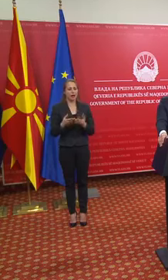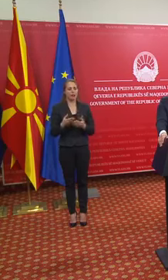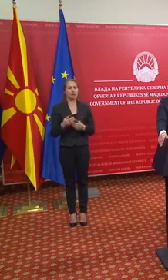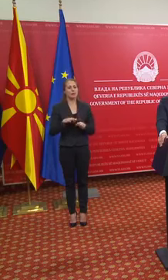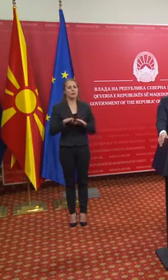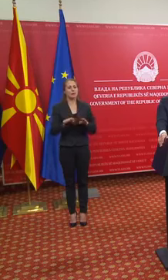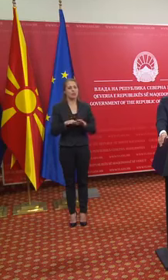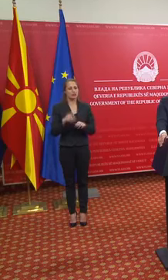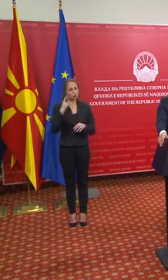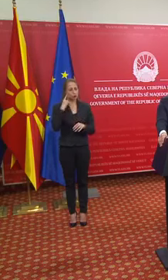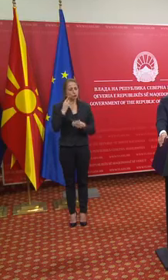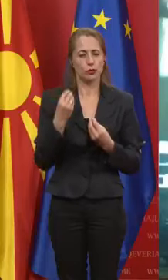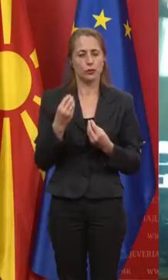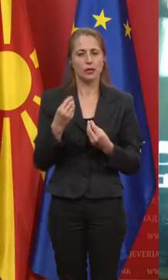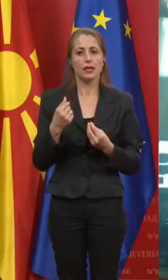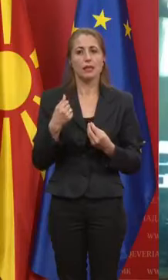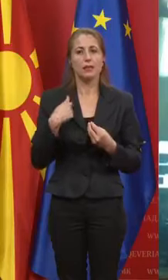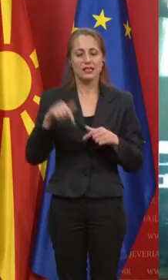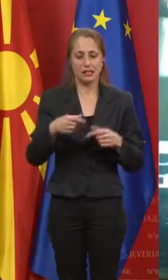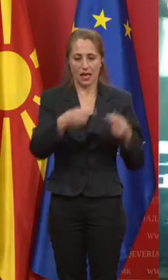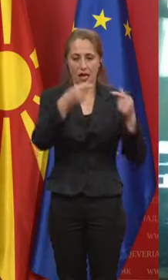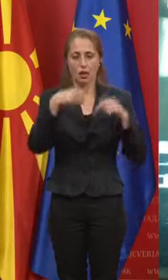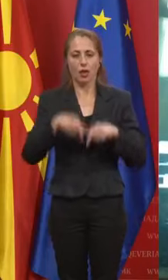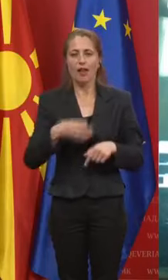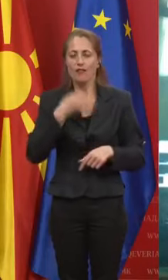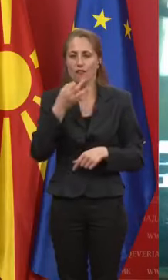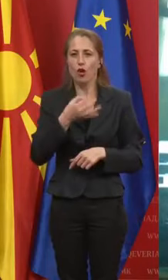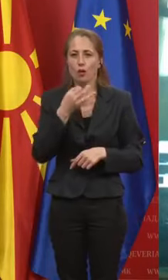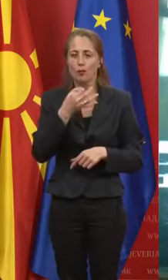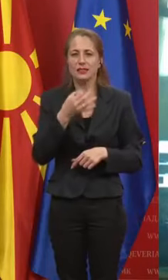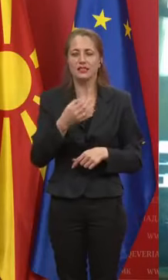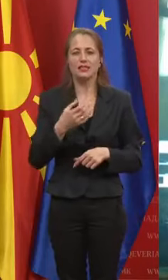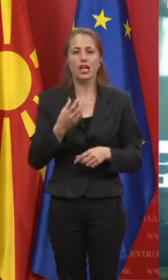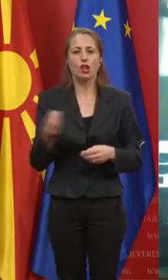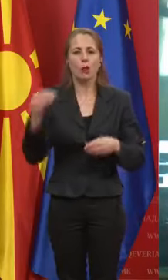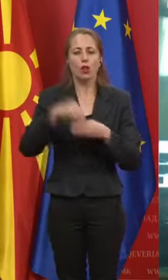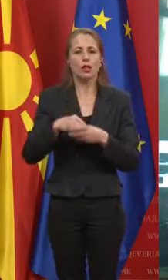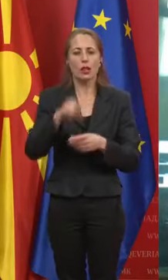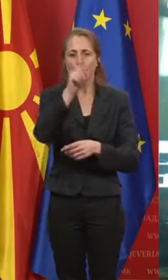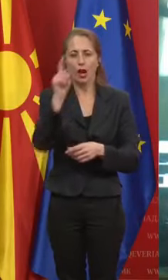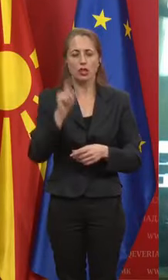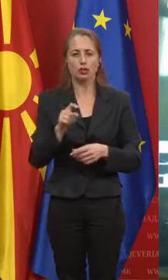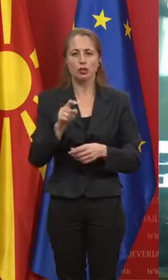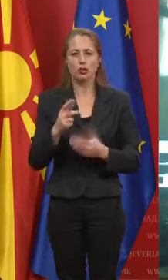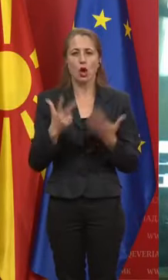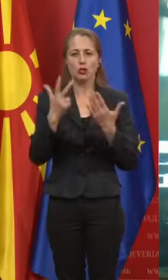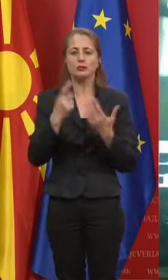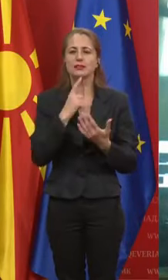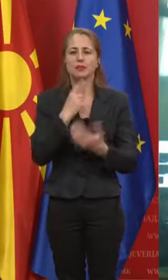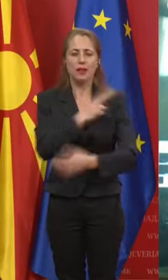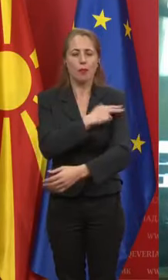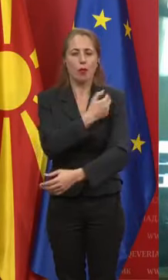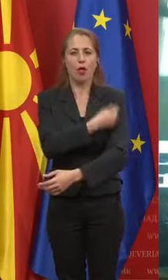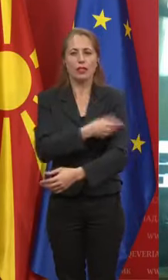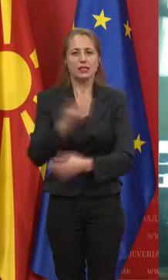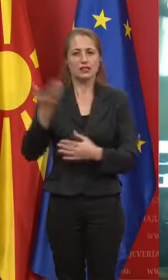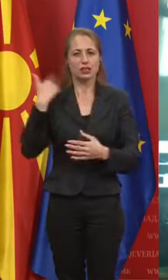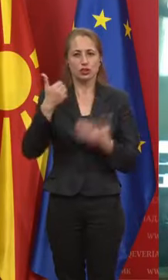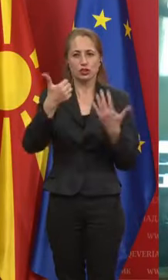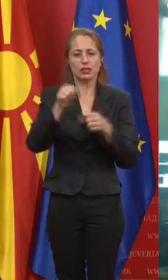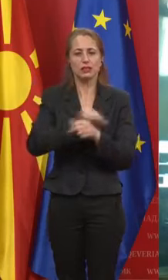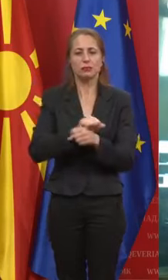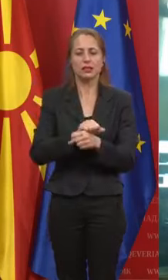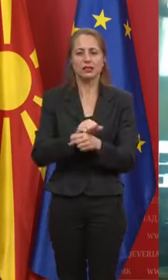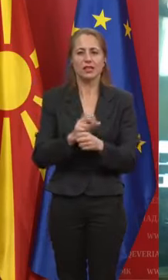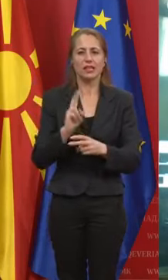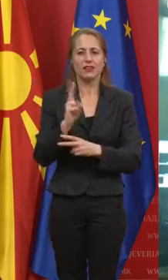се слушаме, само што ми стигна информација, затоа се приде за дополнително прашање. 8 септември болницата во изминативе 6 месеци